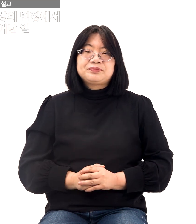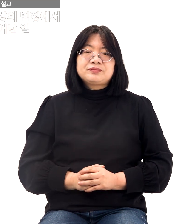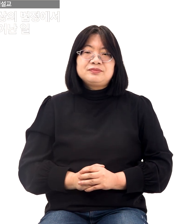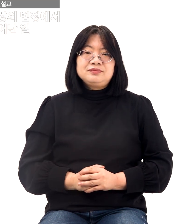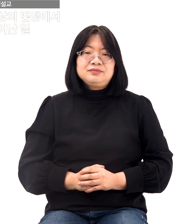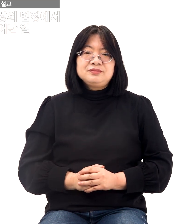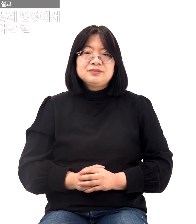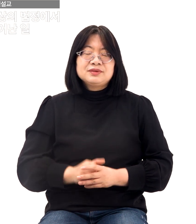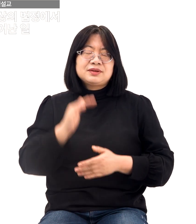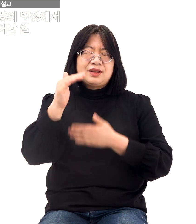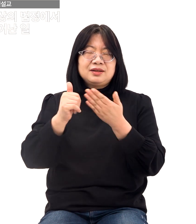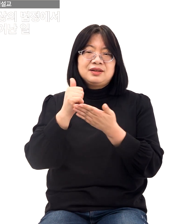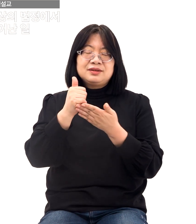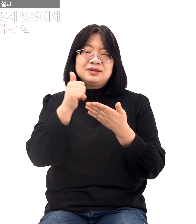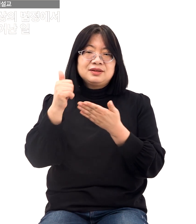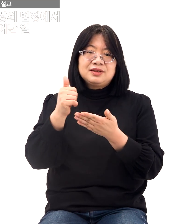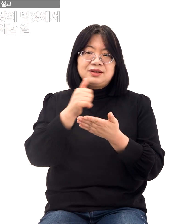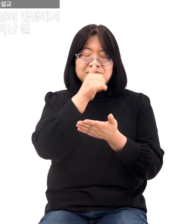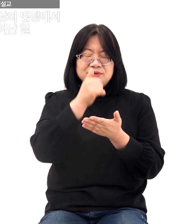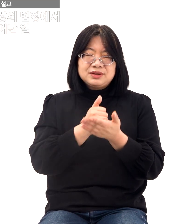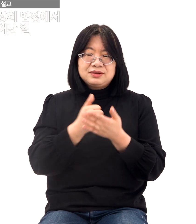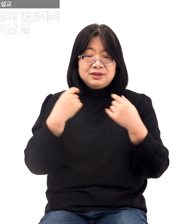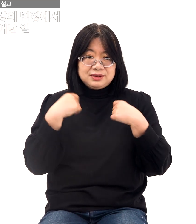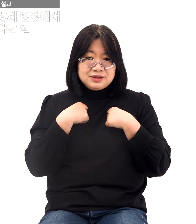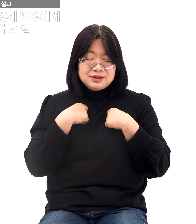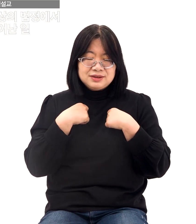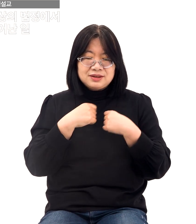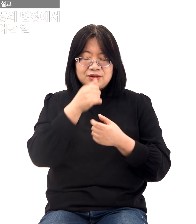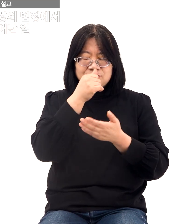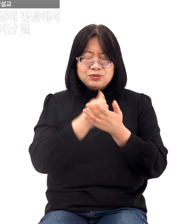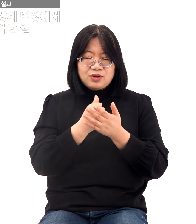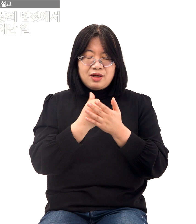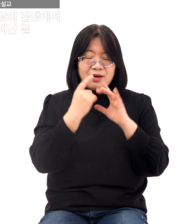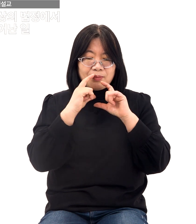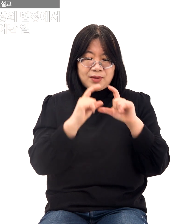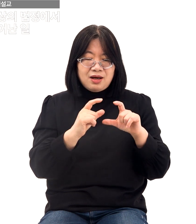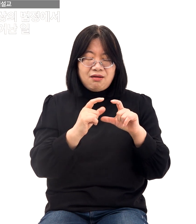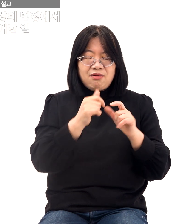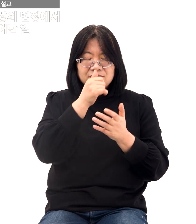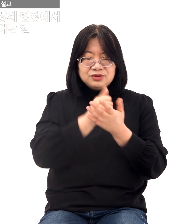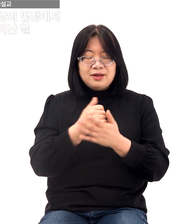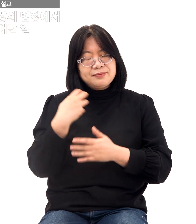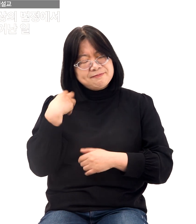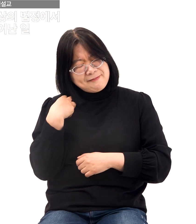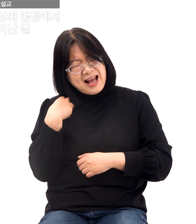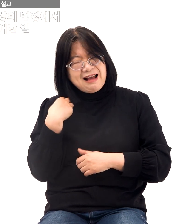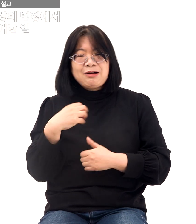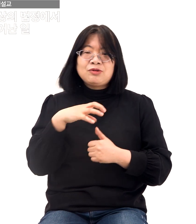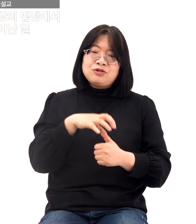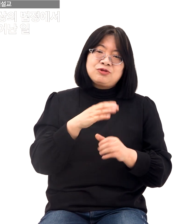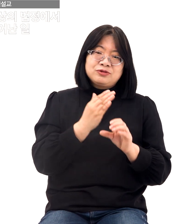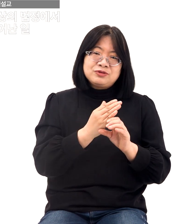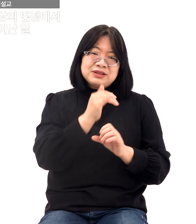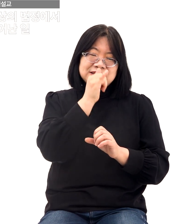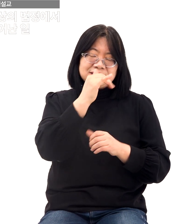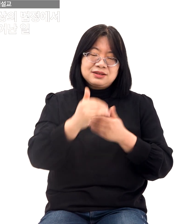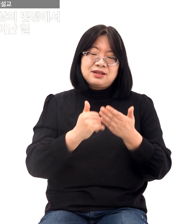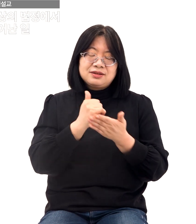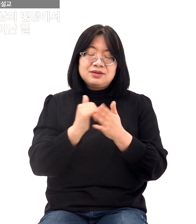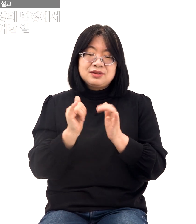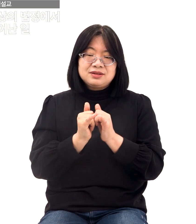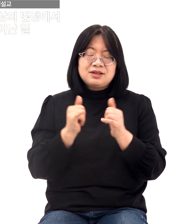이건 하나님께서 그런 죄의식, 정죄감, 죄책감에 붙들려 있는